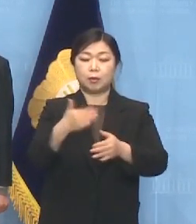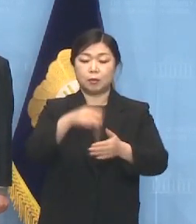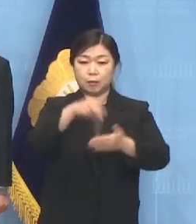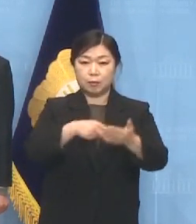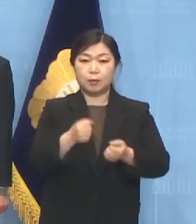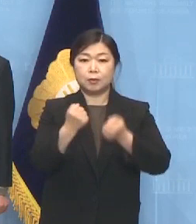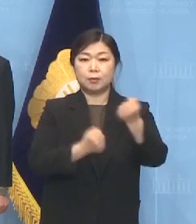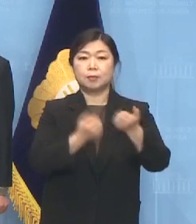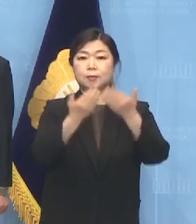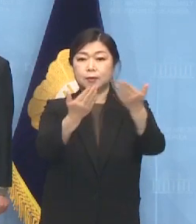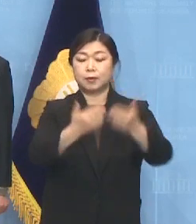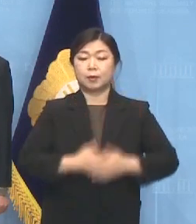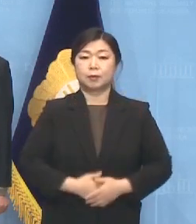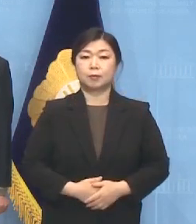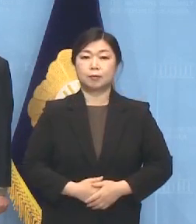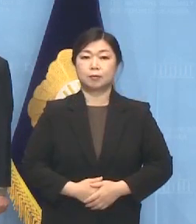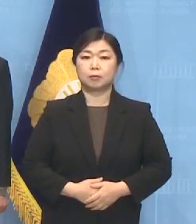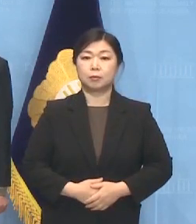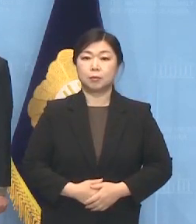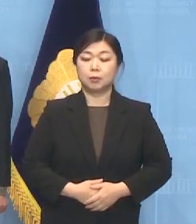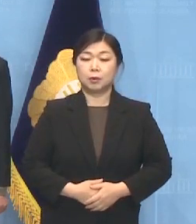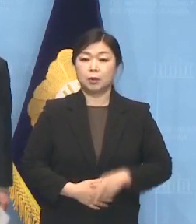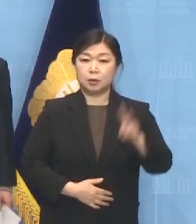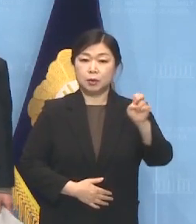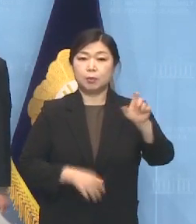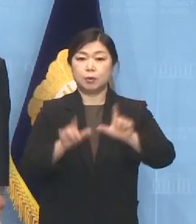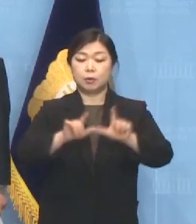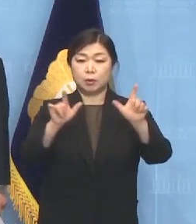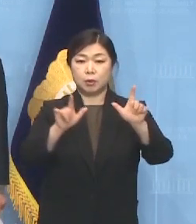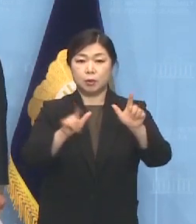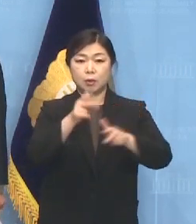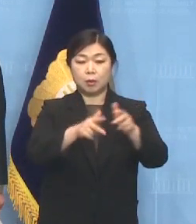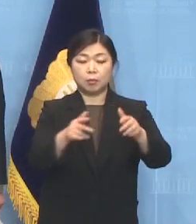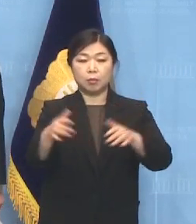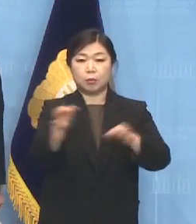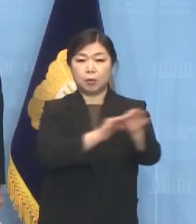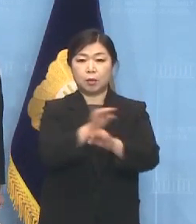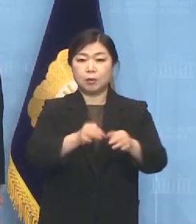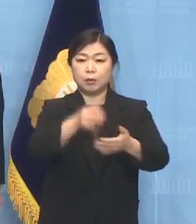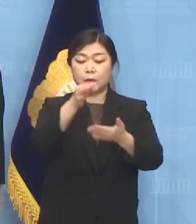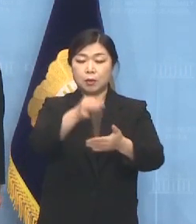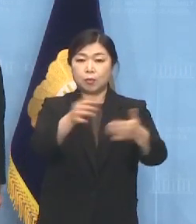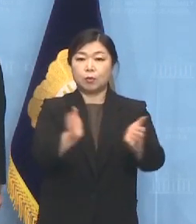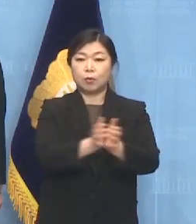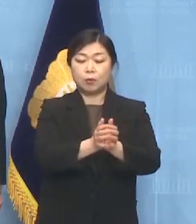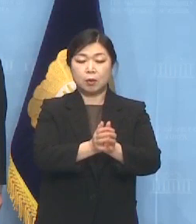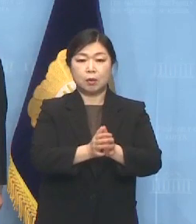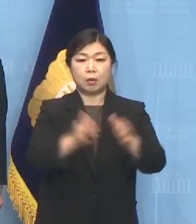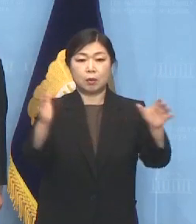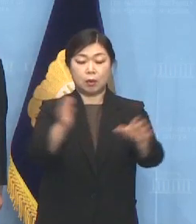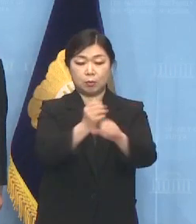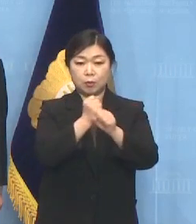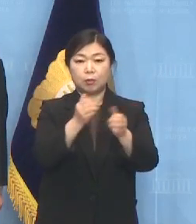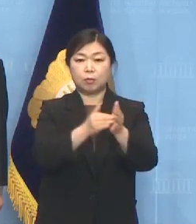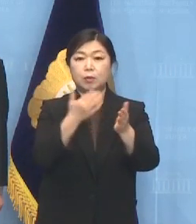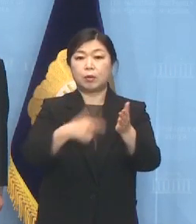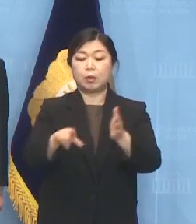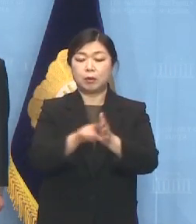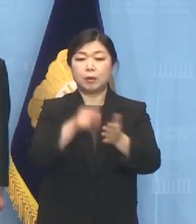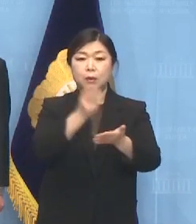기자에게는 시작하겠습니다 이 22일 산업통상자원부가 원만한 사업 종교를 위한 제도 마련